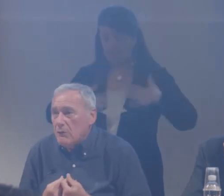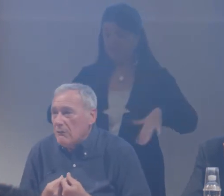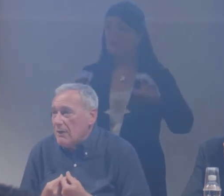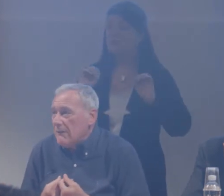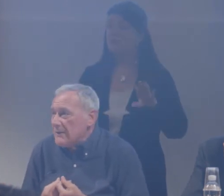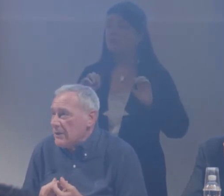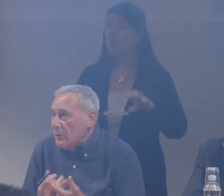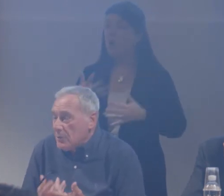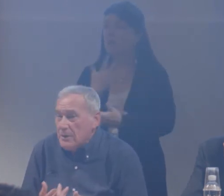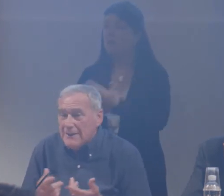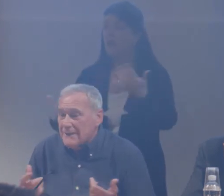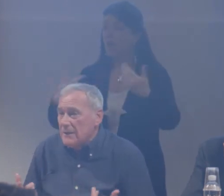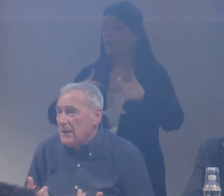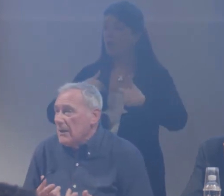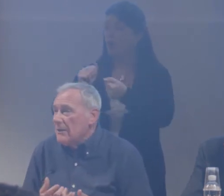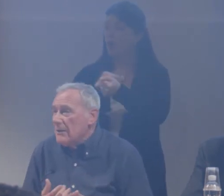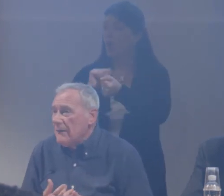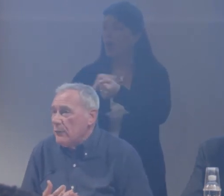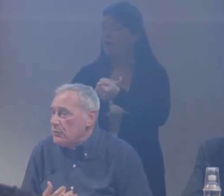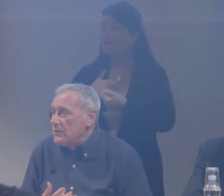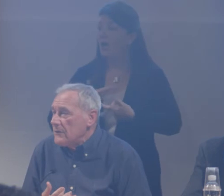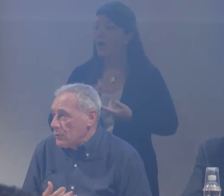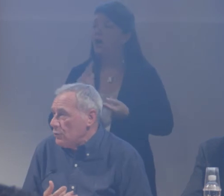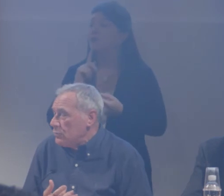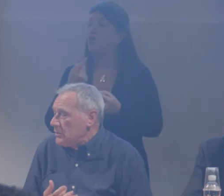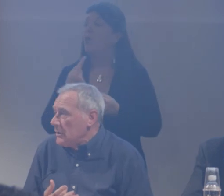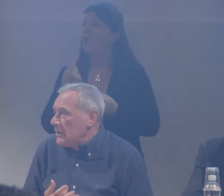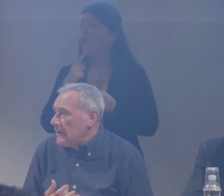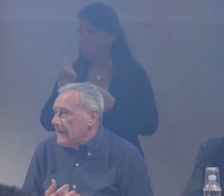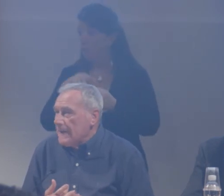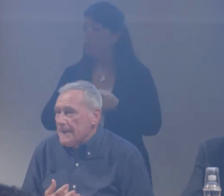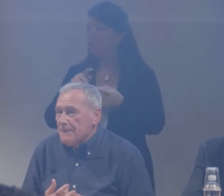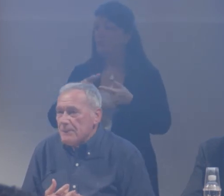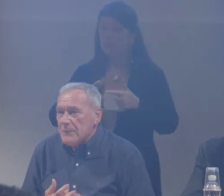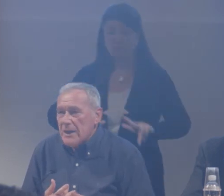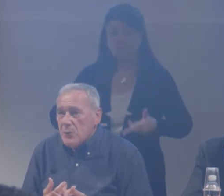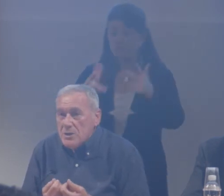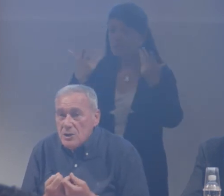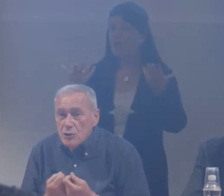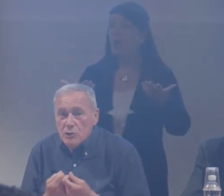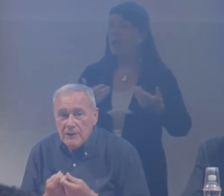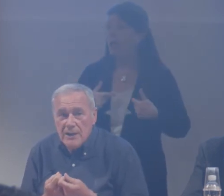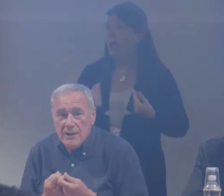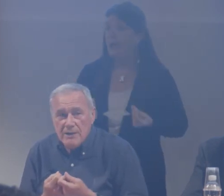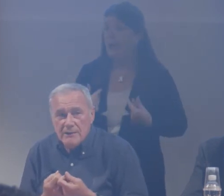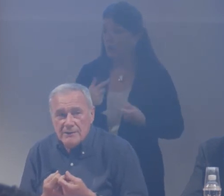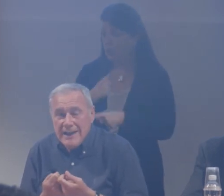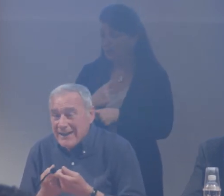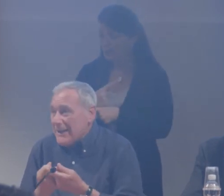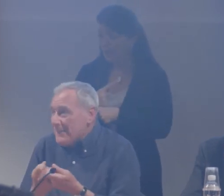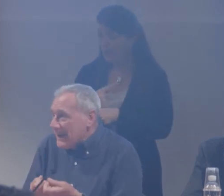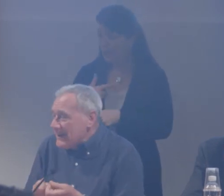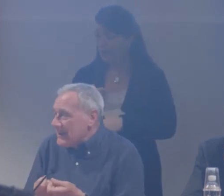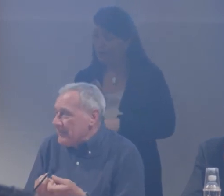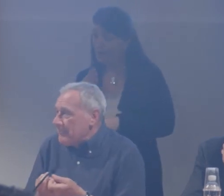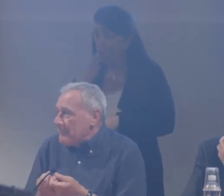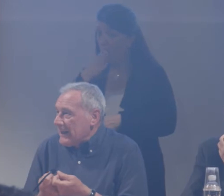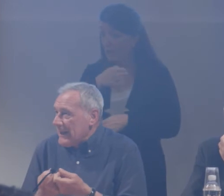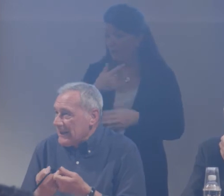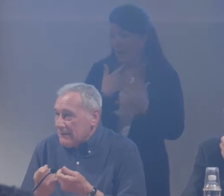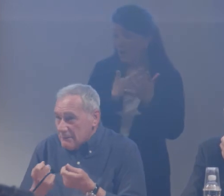glieli ho lavati io, poi anzi li ha voluti distrutti, e quindi io dovrei dare